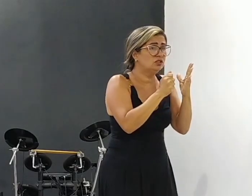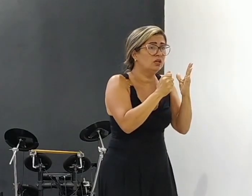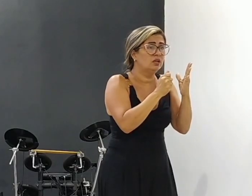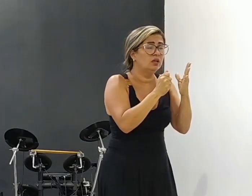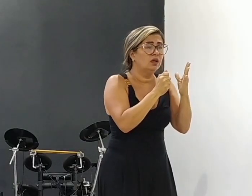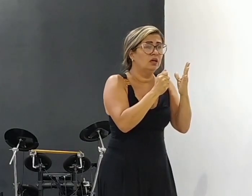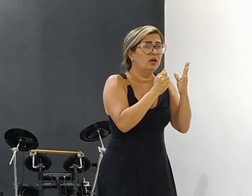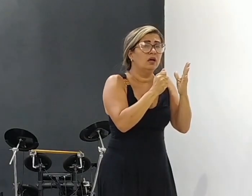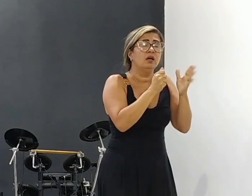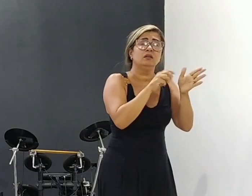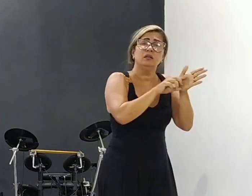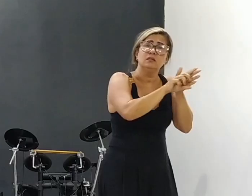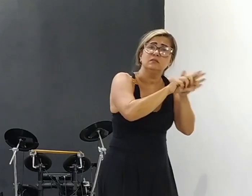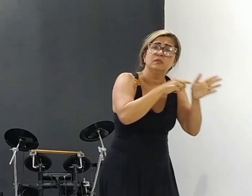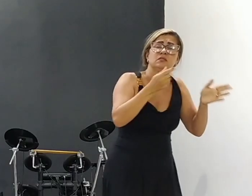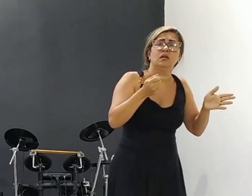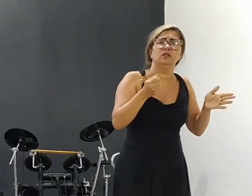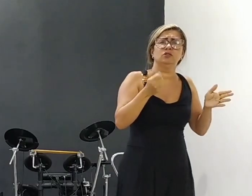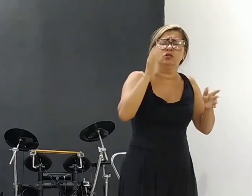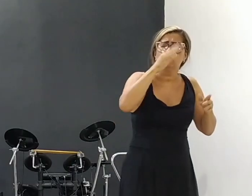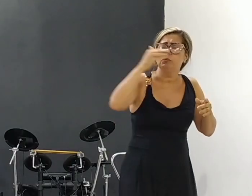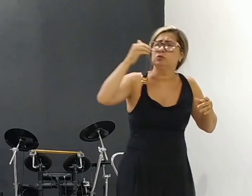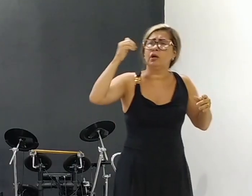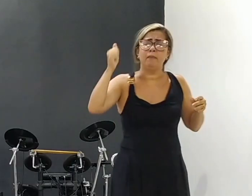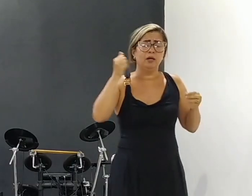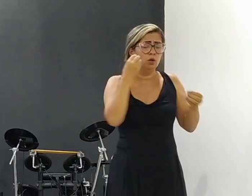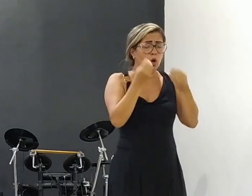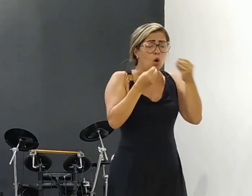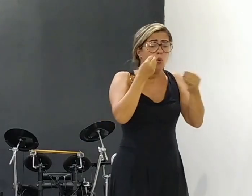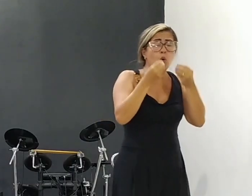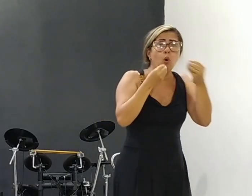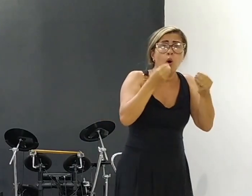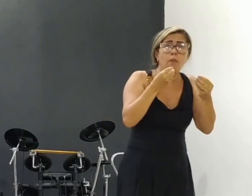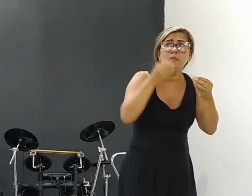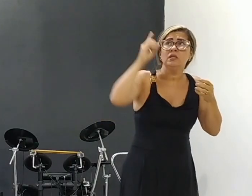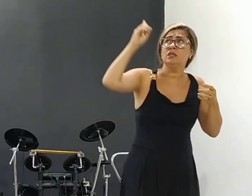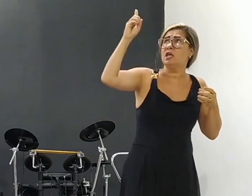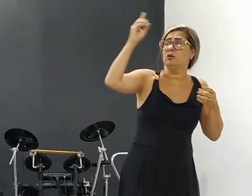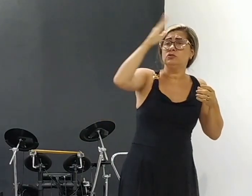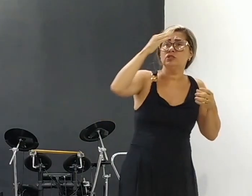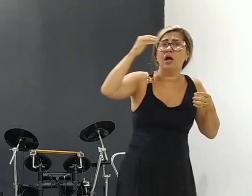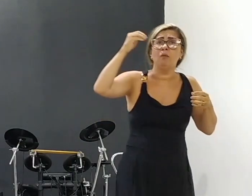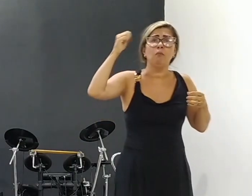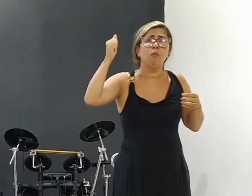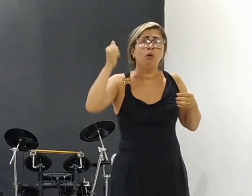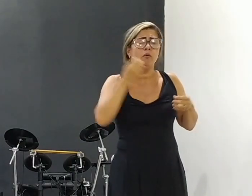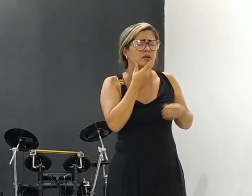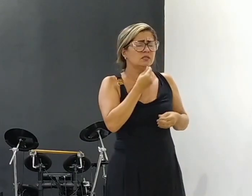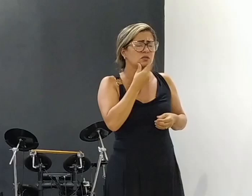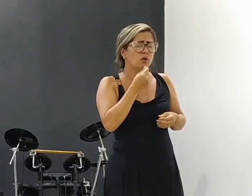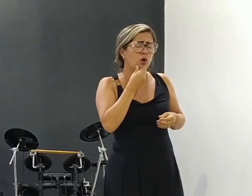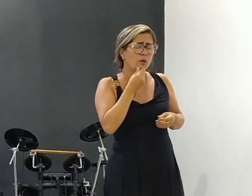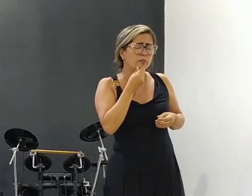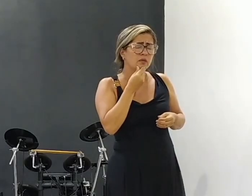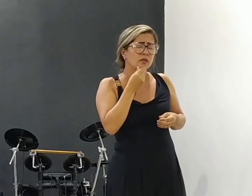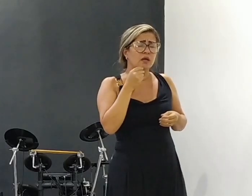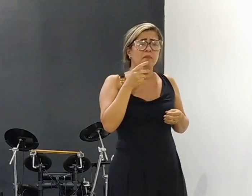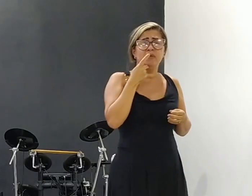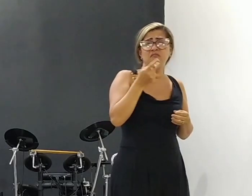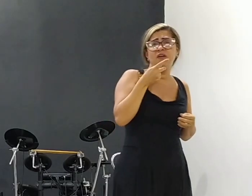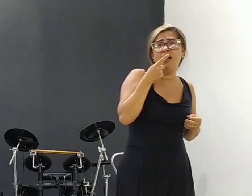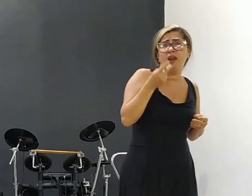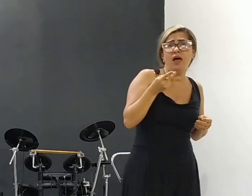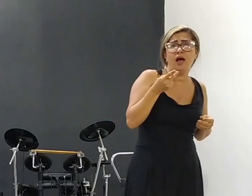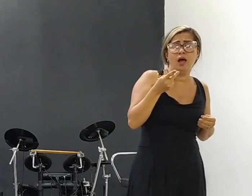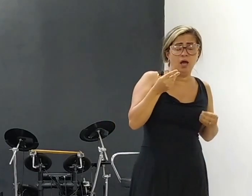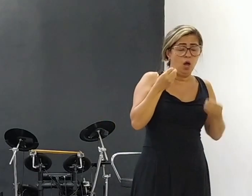só para falar sobre o chamado dele? Sobre como Deus chamou esse homem? Será que é para poder falar aquilo de como ele